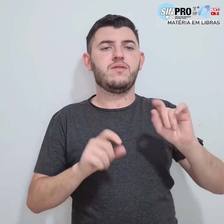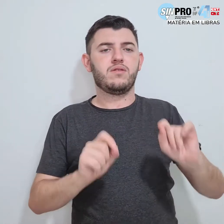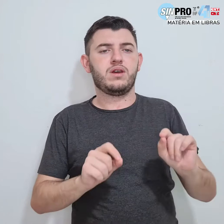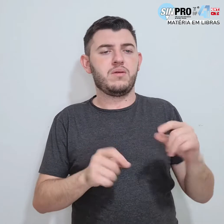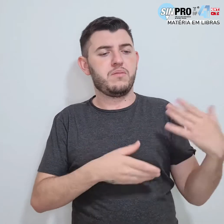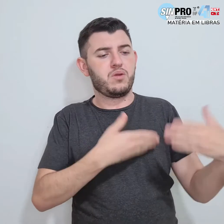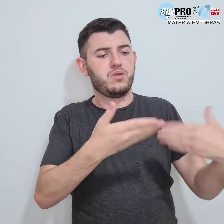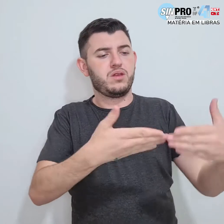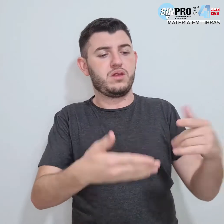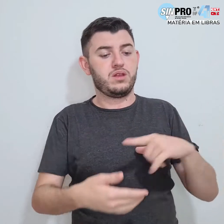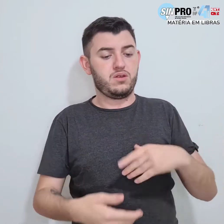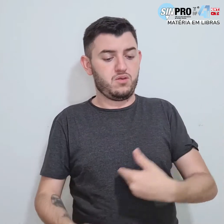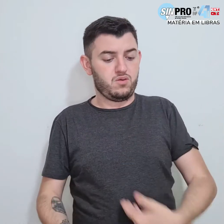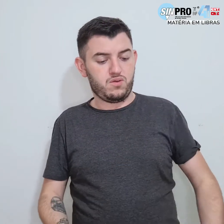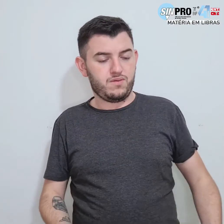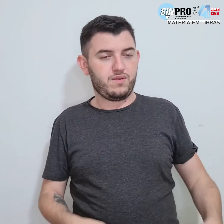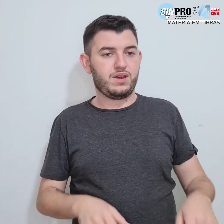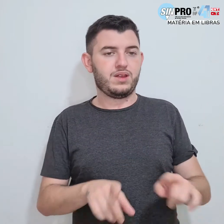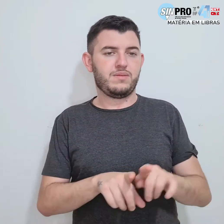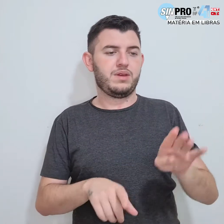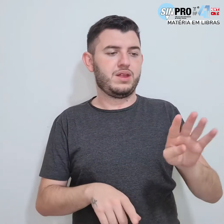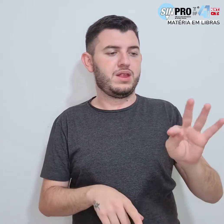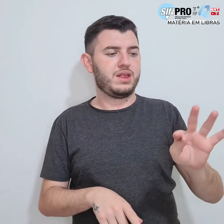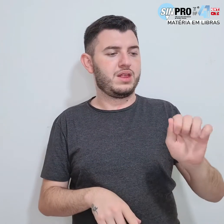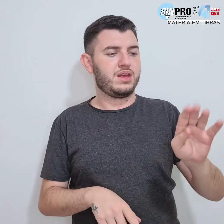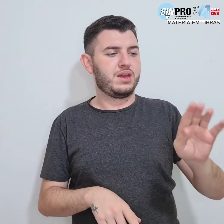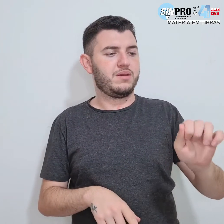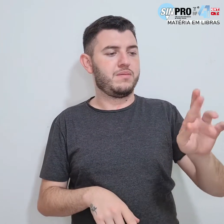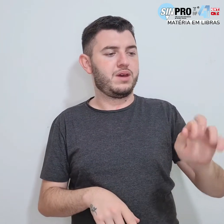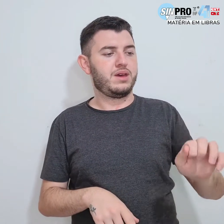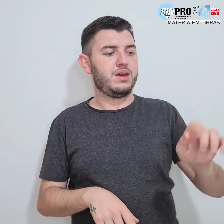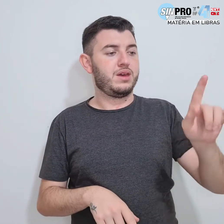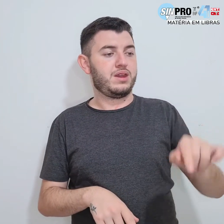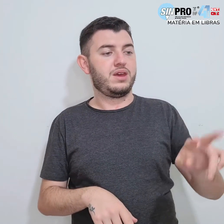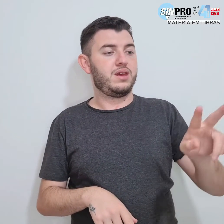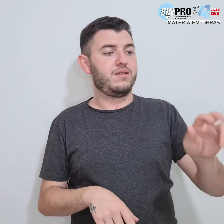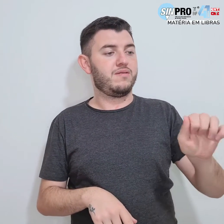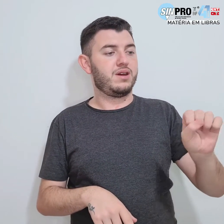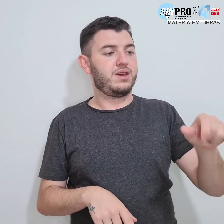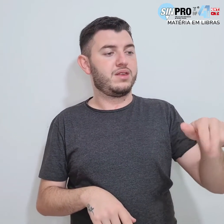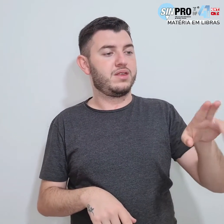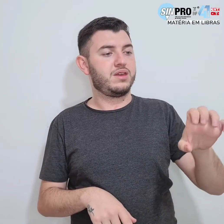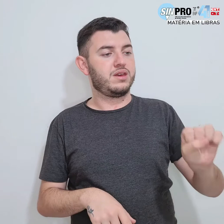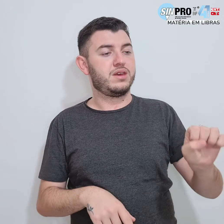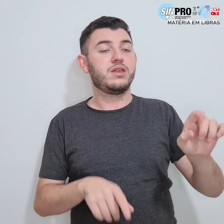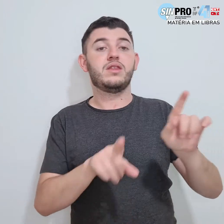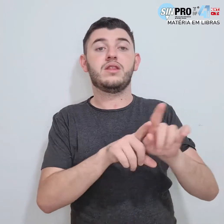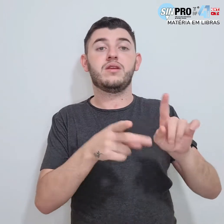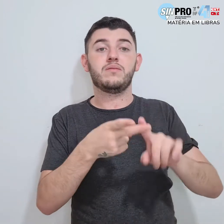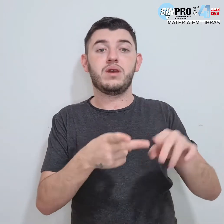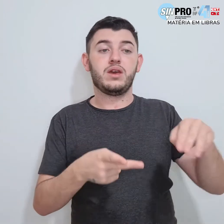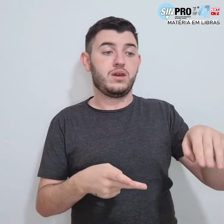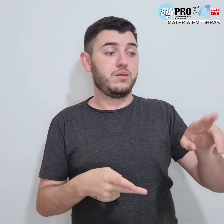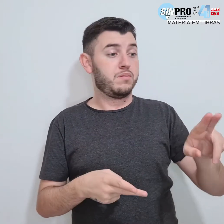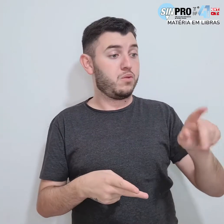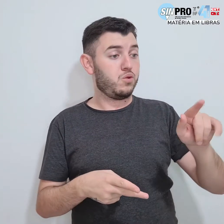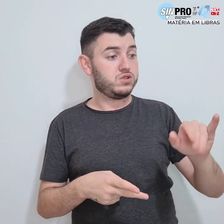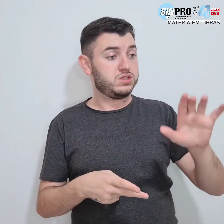da Frente Ampla, como Tabaré Vázquez e Mujica. Ele destaca vários pontos considerados